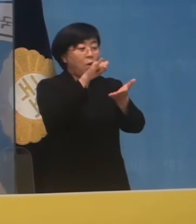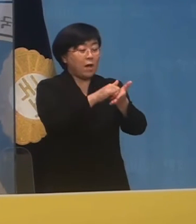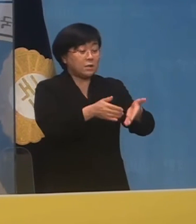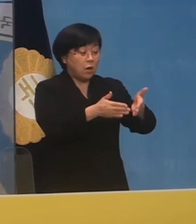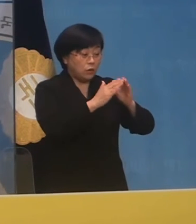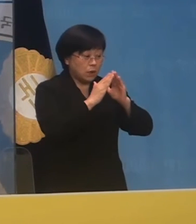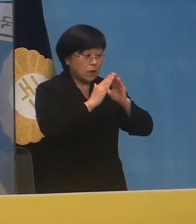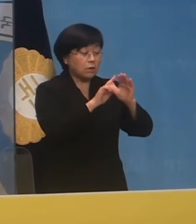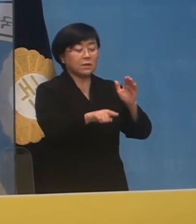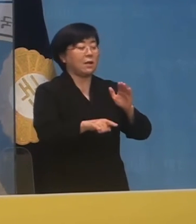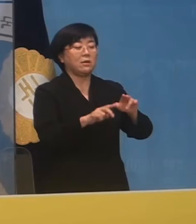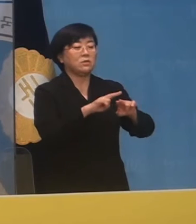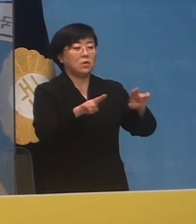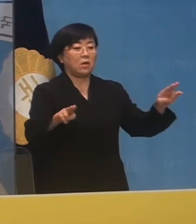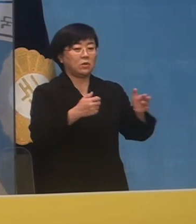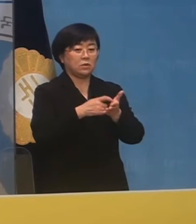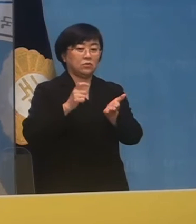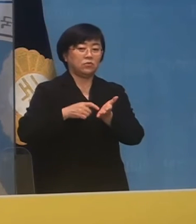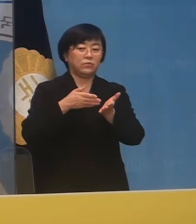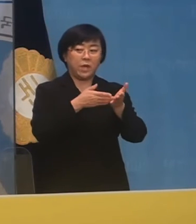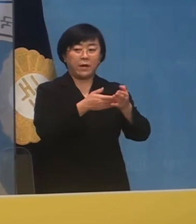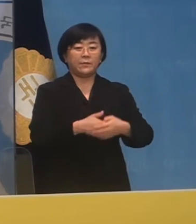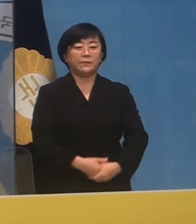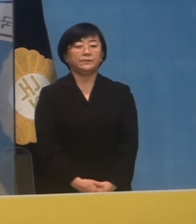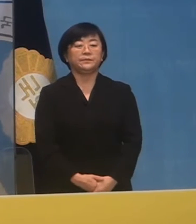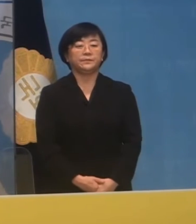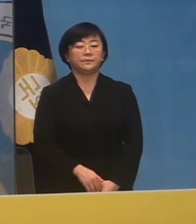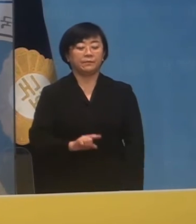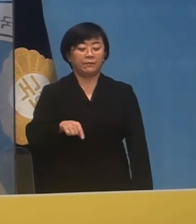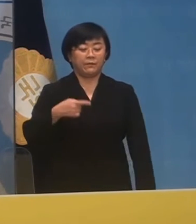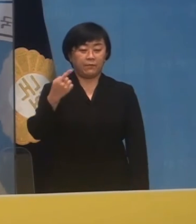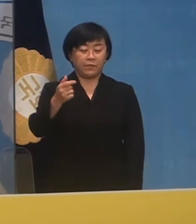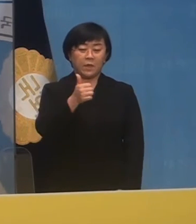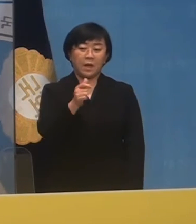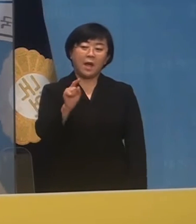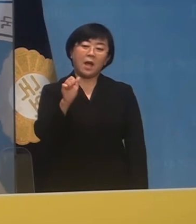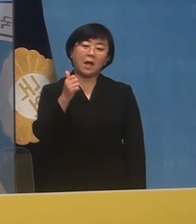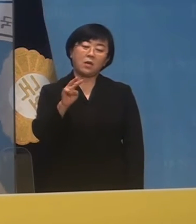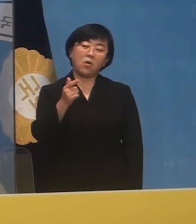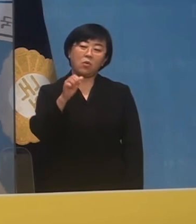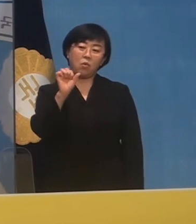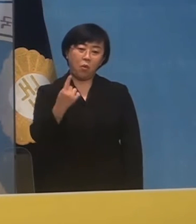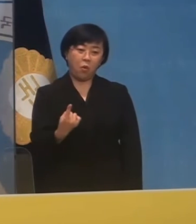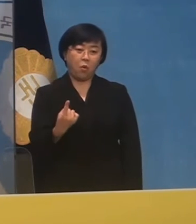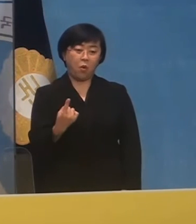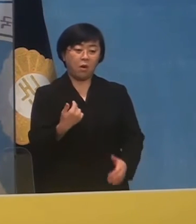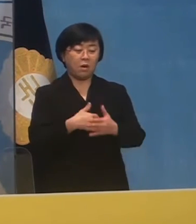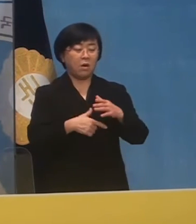다음으로 하현우 새만금 공